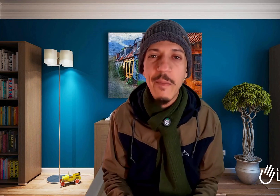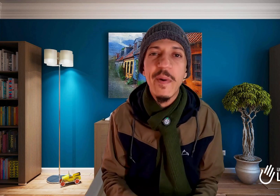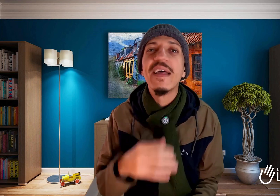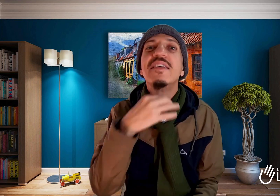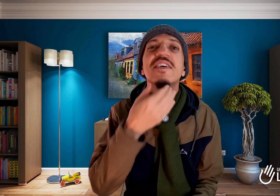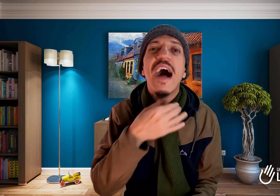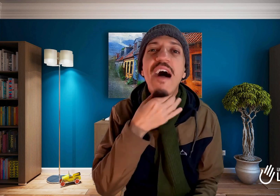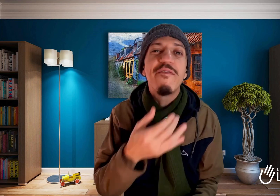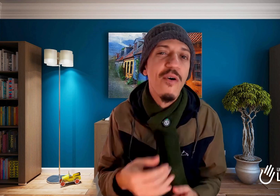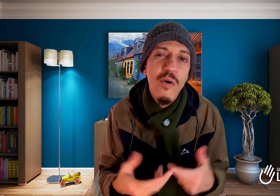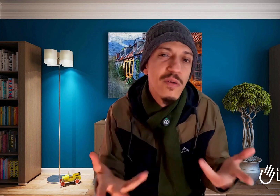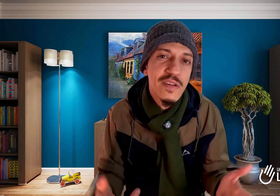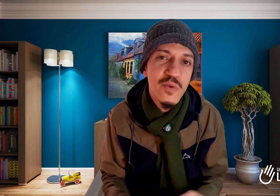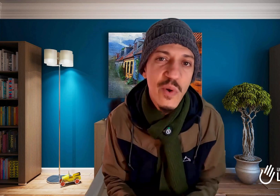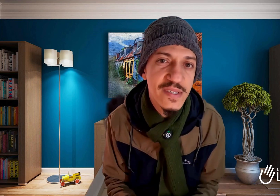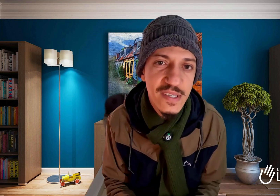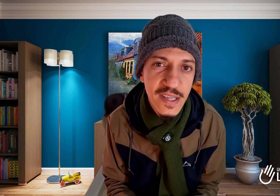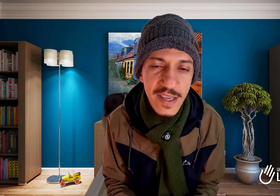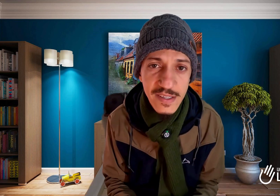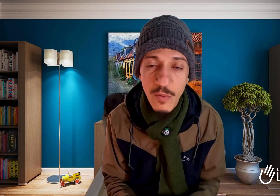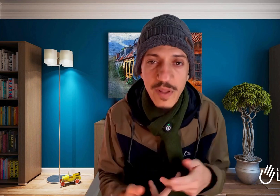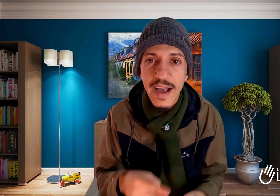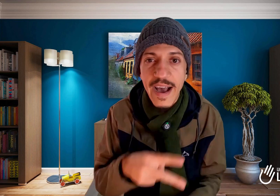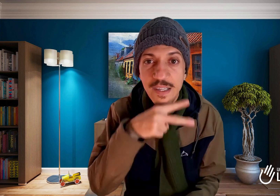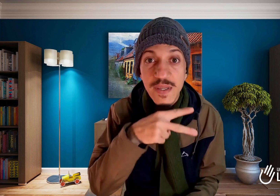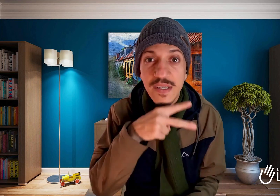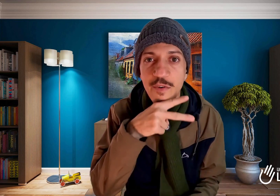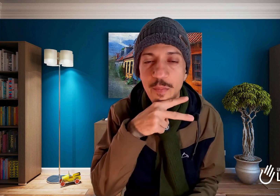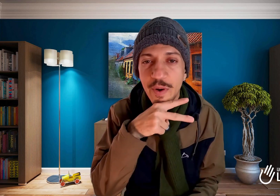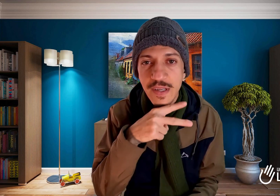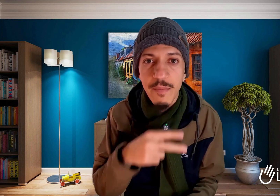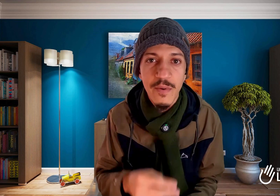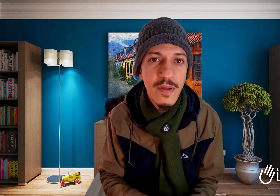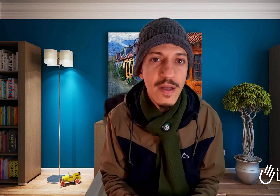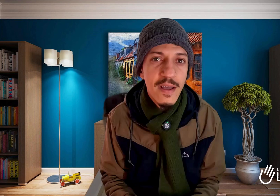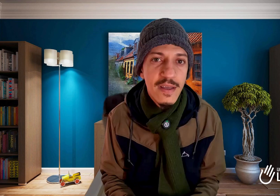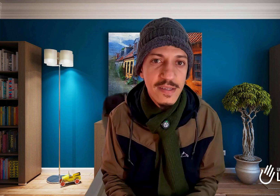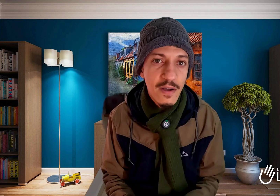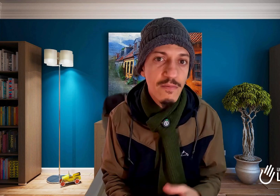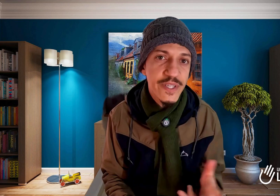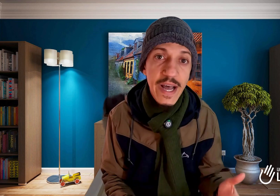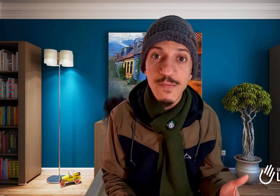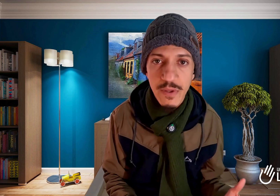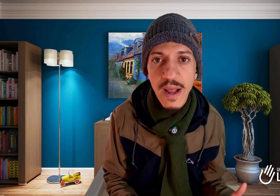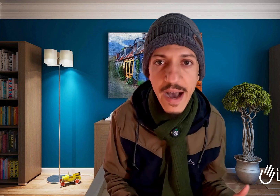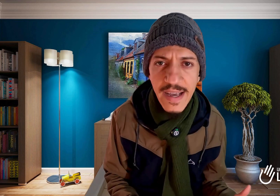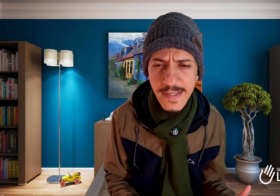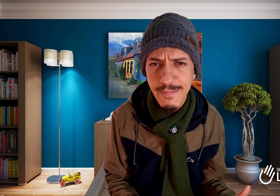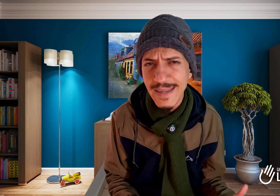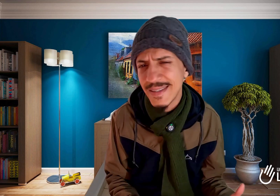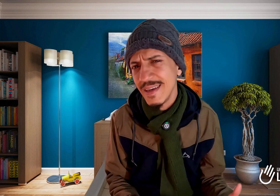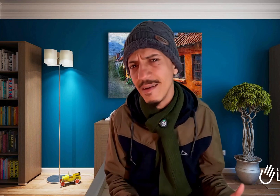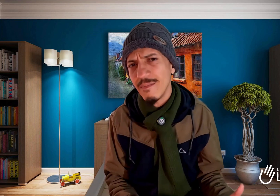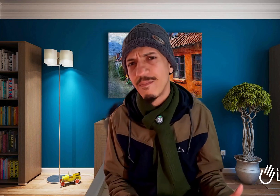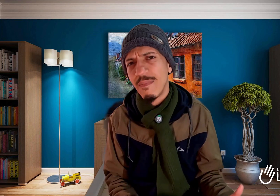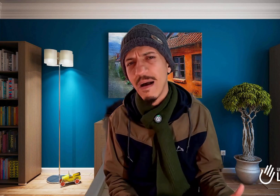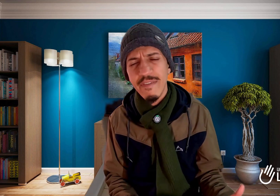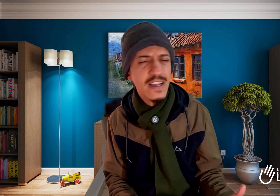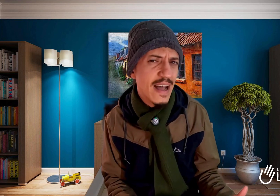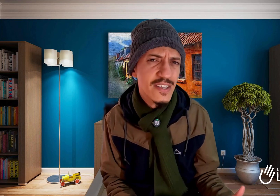aprender girafa ou outras coisas assim que são muito legais. Bisavô, por exemplo, que são sinais muito legais, mas que a verdade é que na